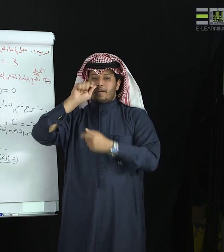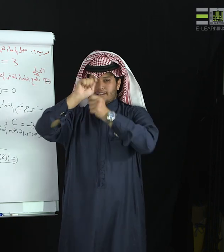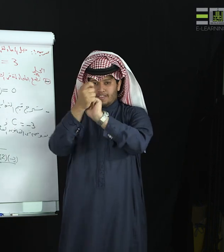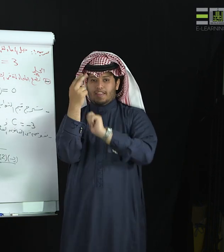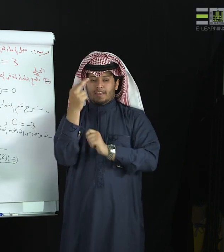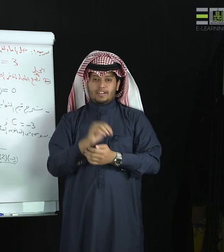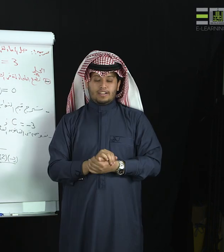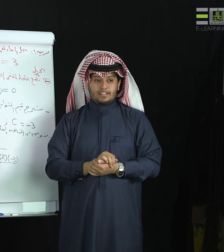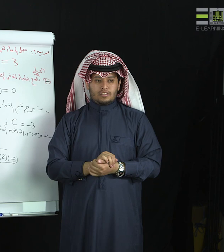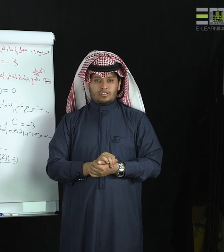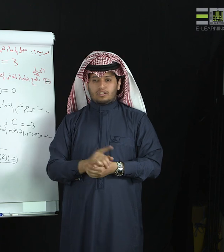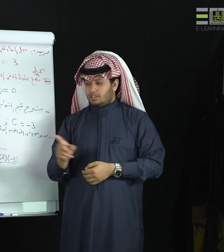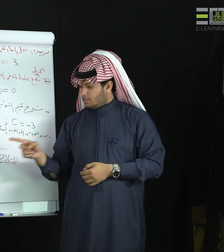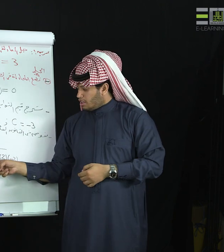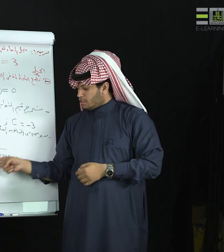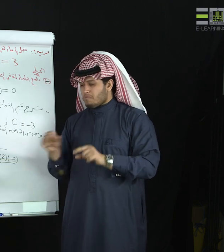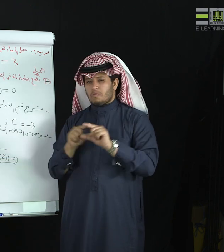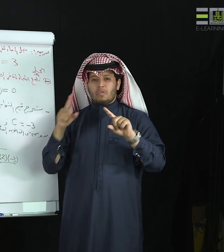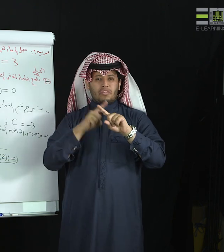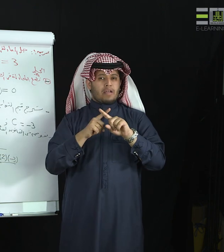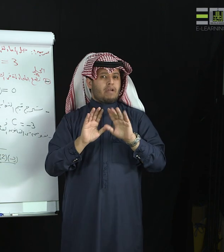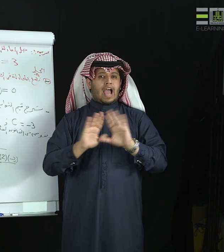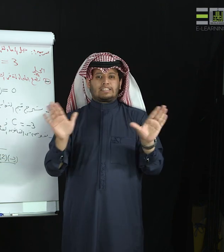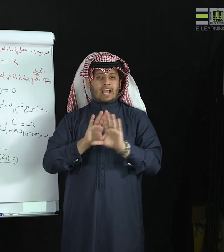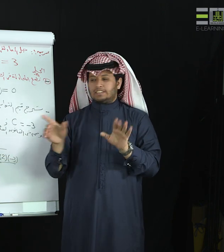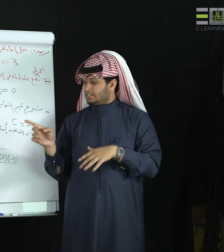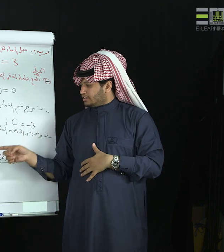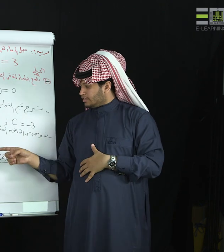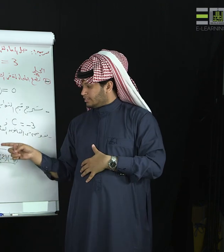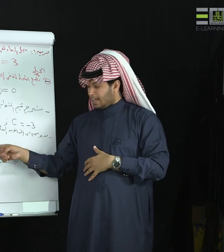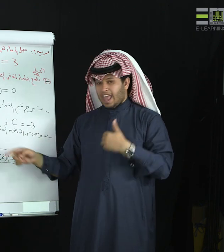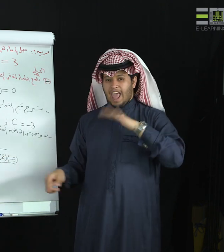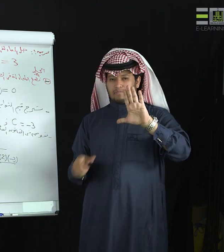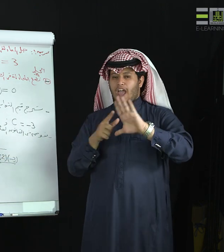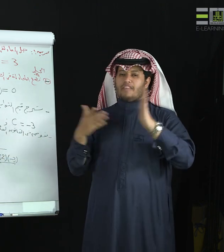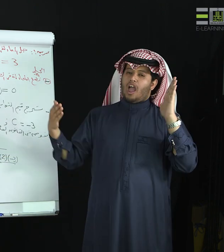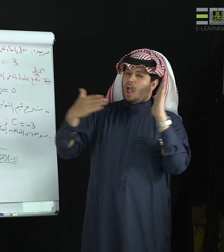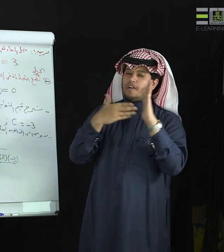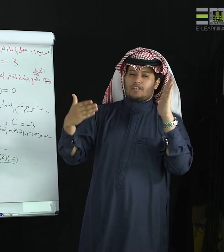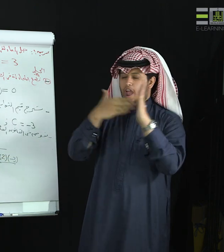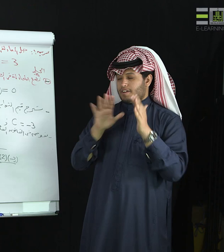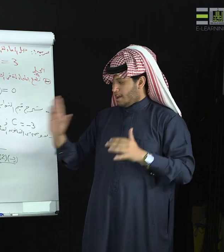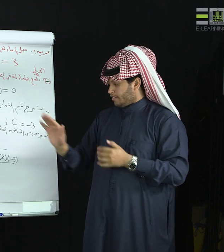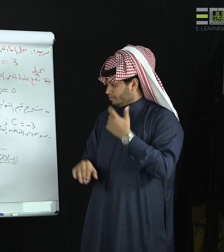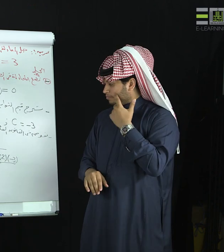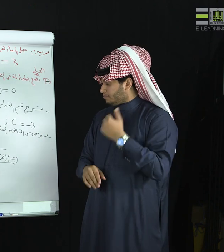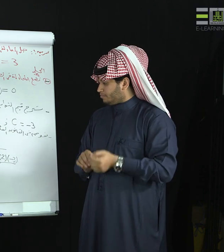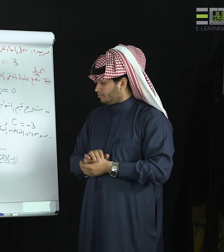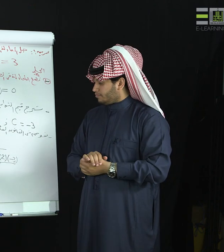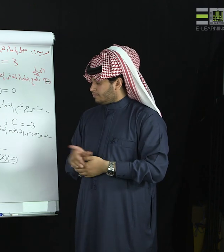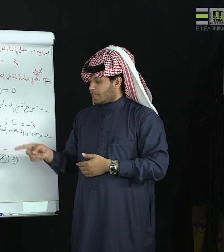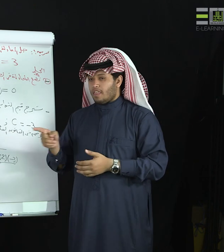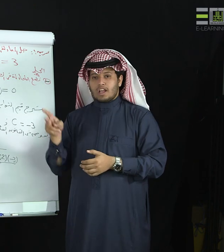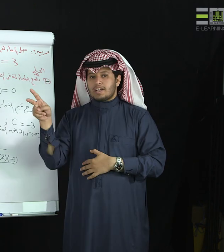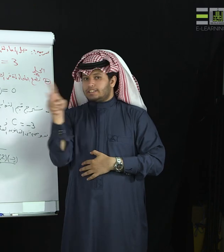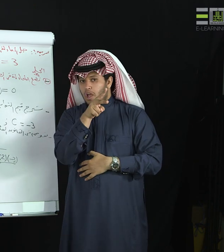طيب هنخلص العملية دي، عملية ضرب عادية جدا، مش هنيجي ناحية الخمسة دي لحد النهاية. طيب يبقى